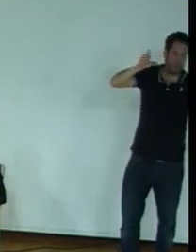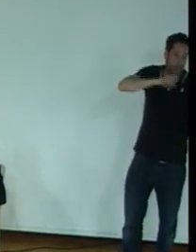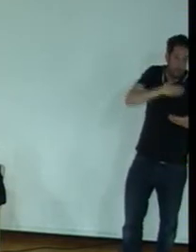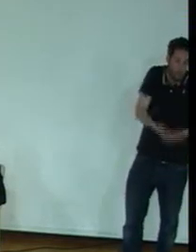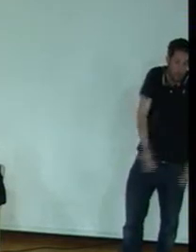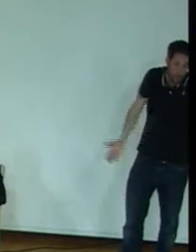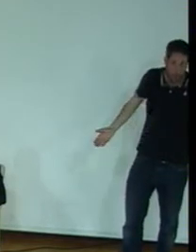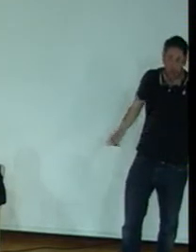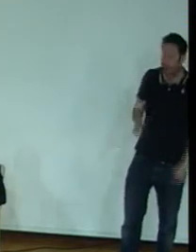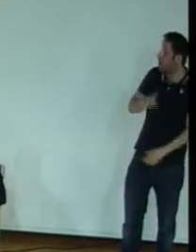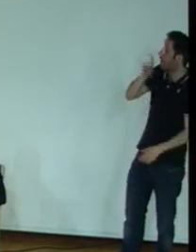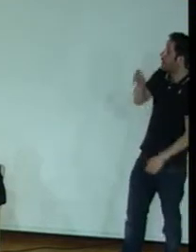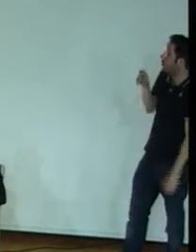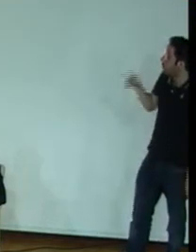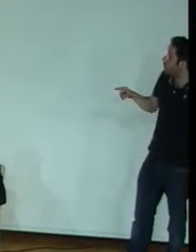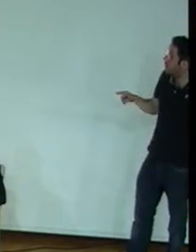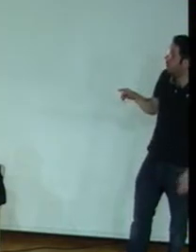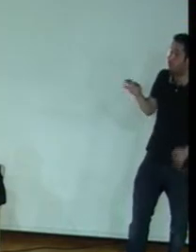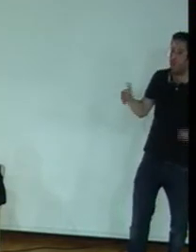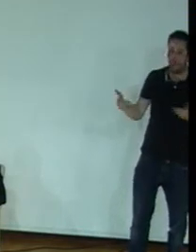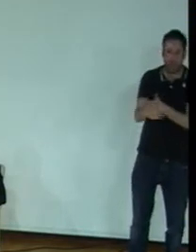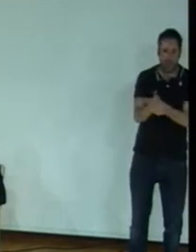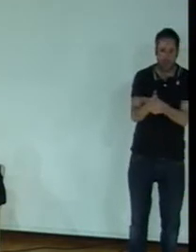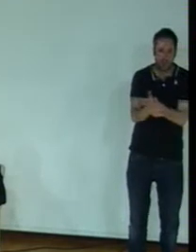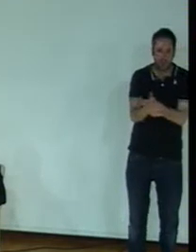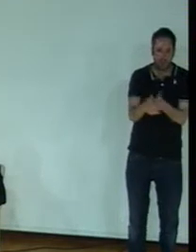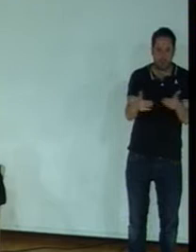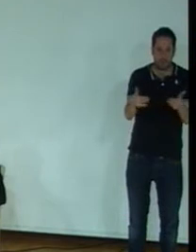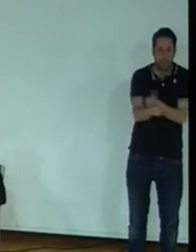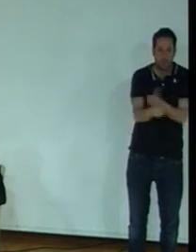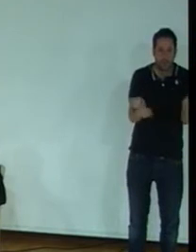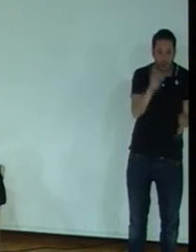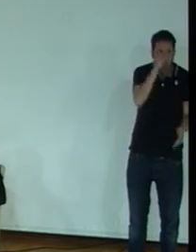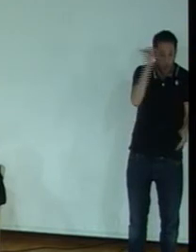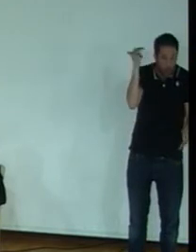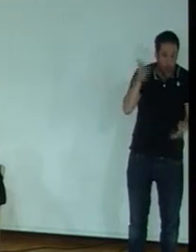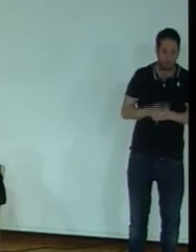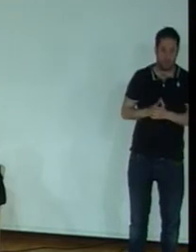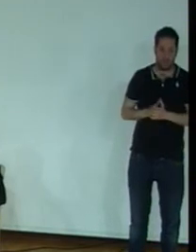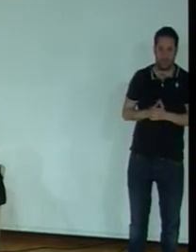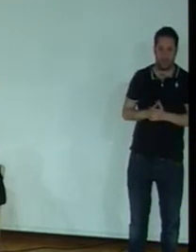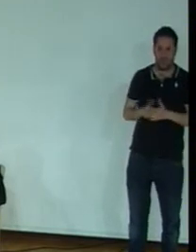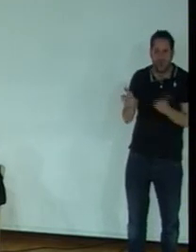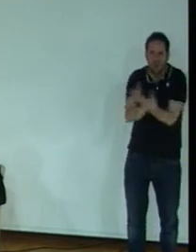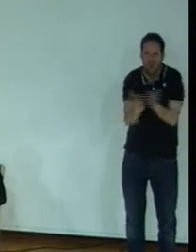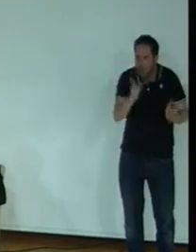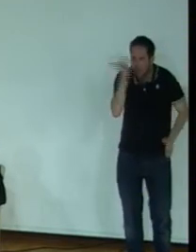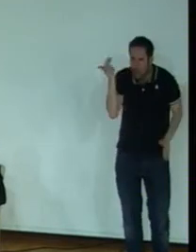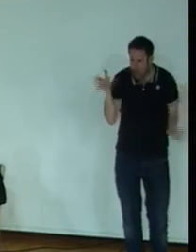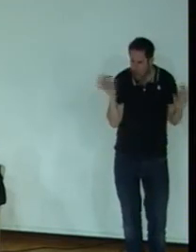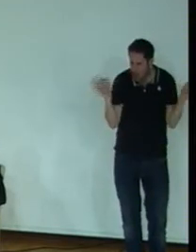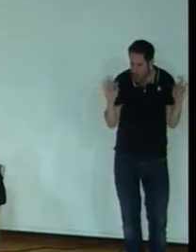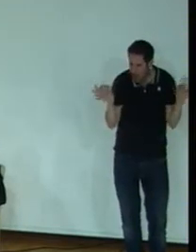prie. La question, c'était à Stéphane, et les boîtes noires? Alors, quoi, les boîtes noires, elles n'existent